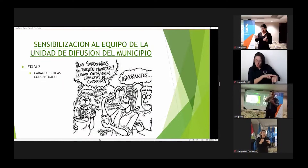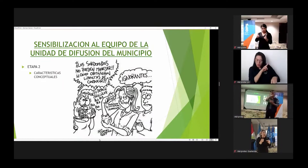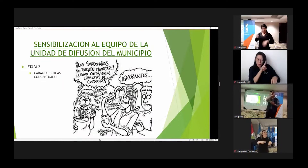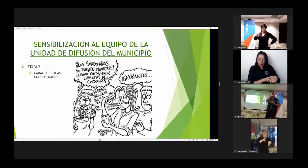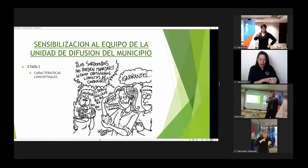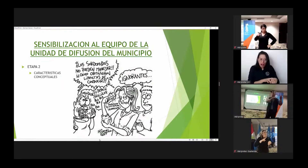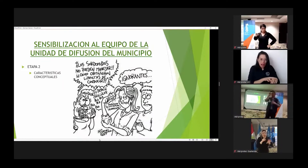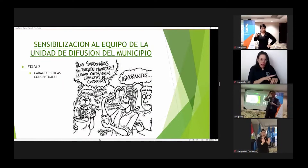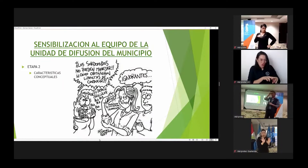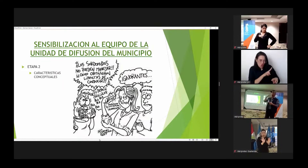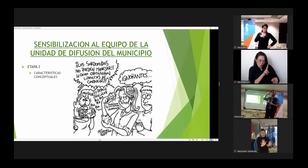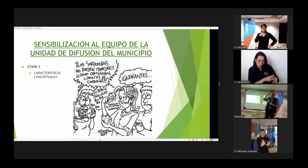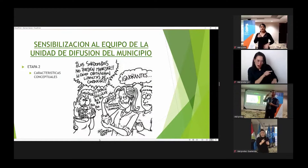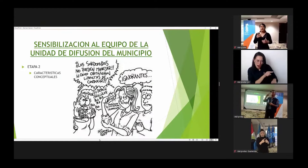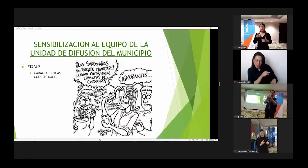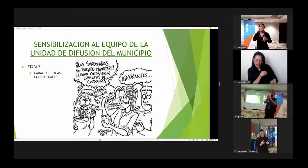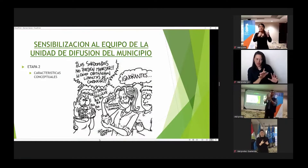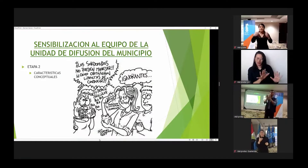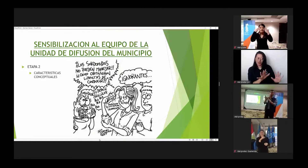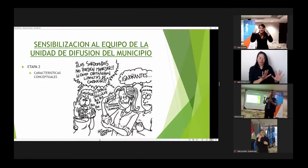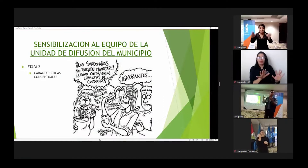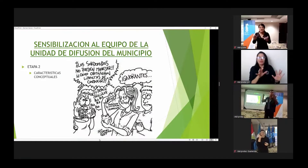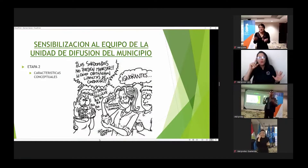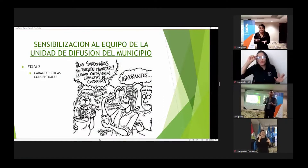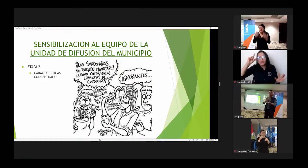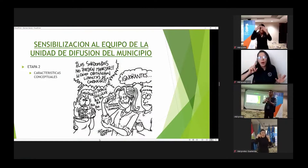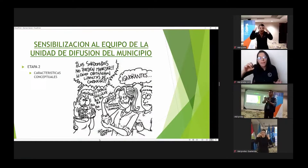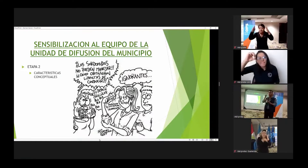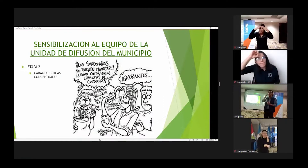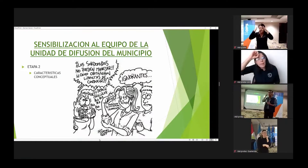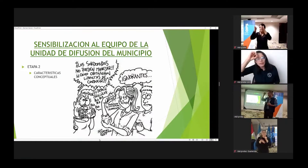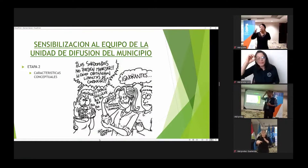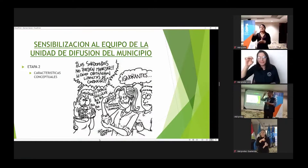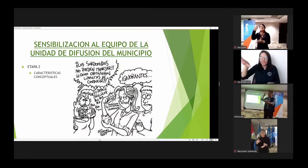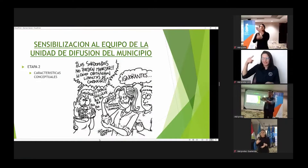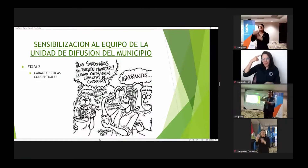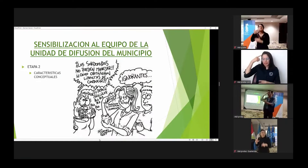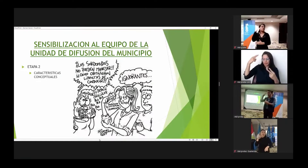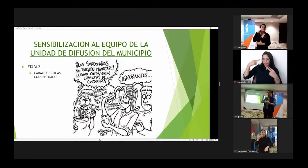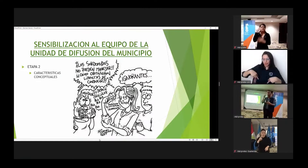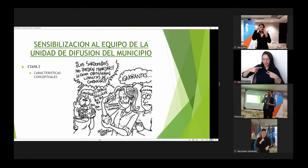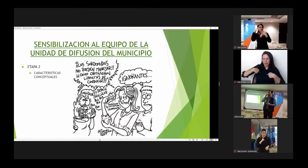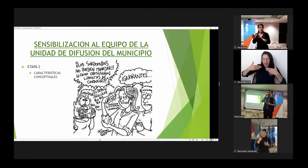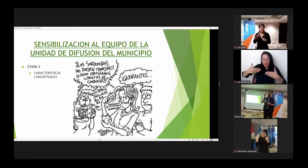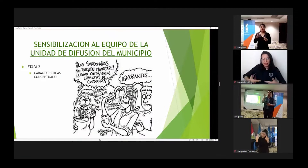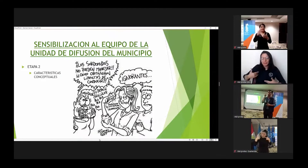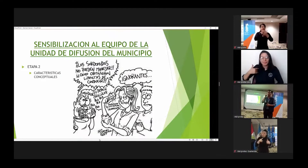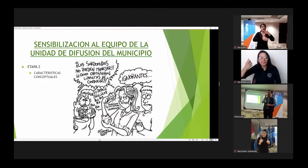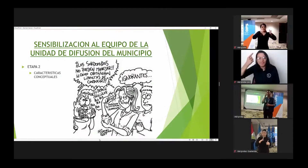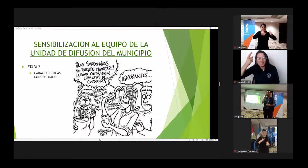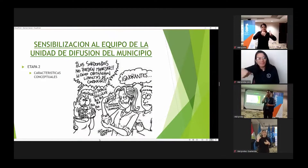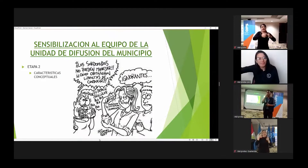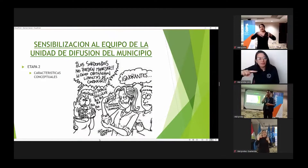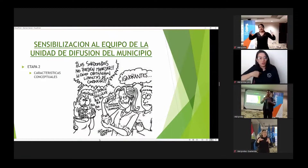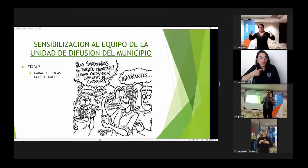alguna manera, ¿no? O sea, había un desconocimiento total de lo que es ser una persona con discapacidad y aún más con discapacidad auditiva,